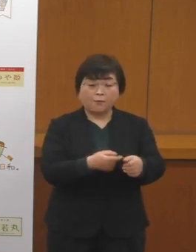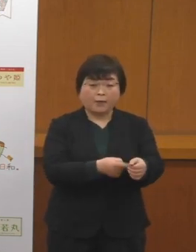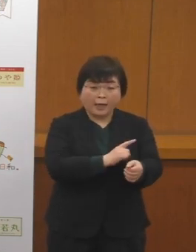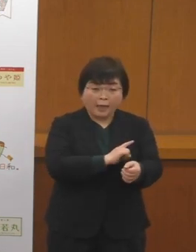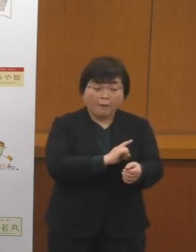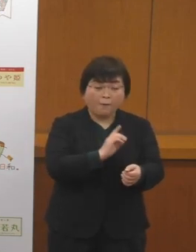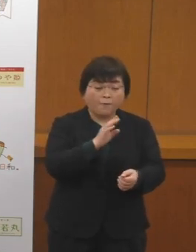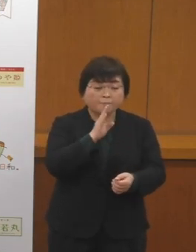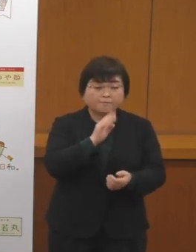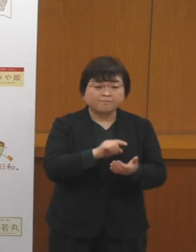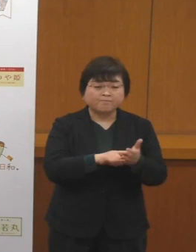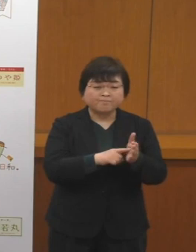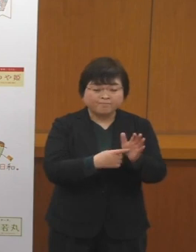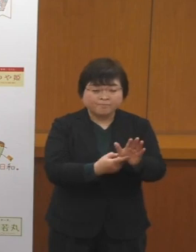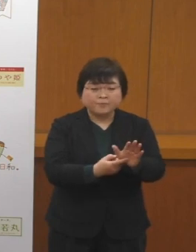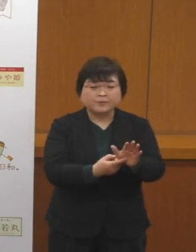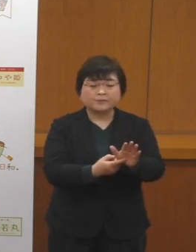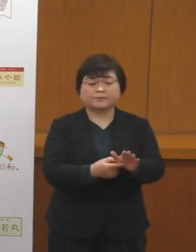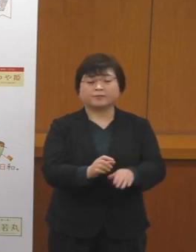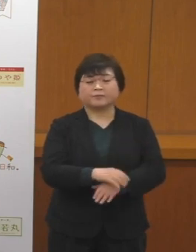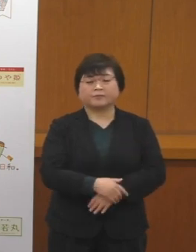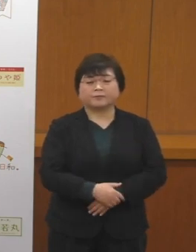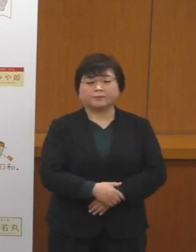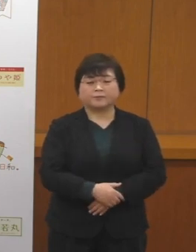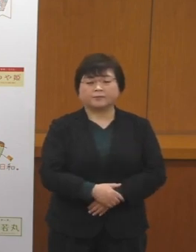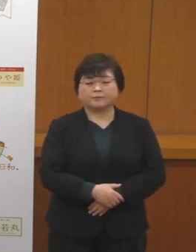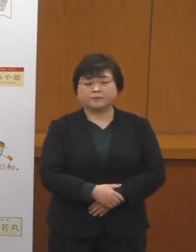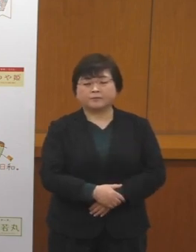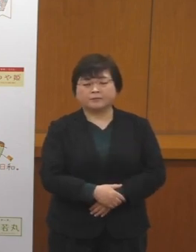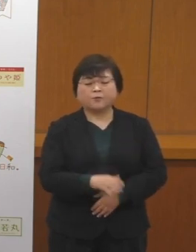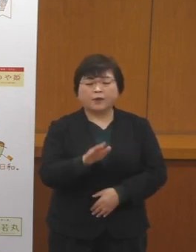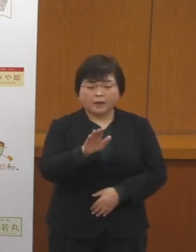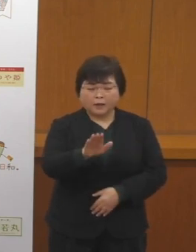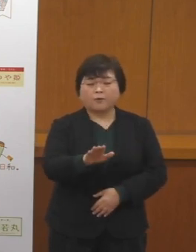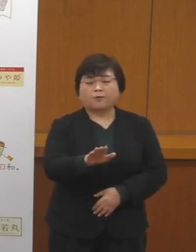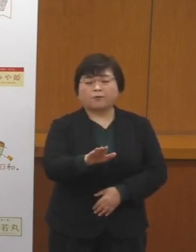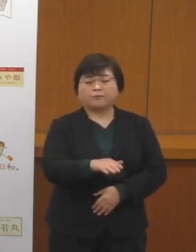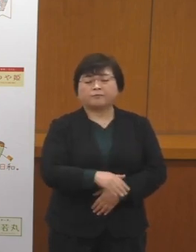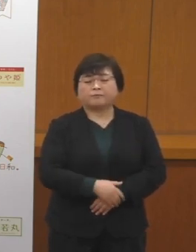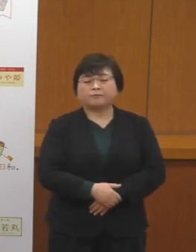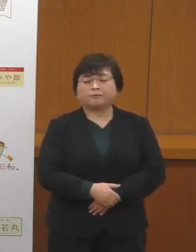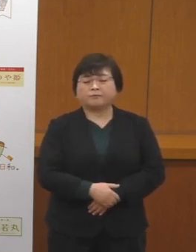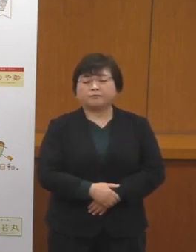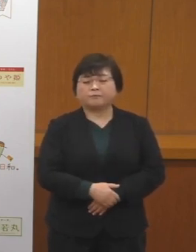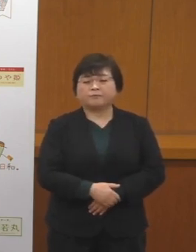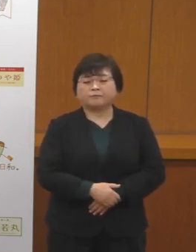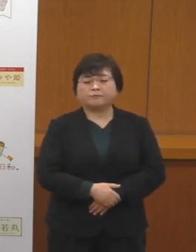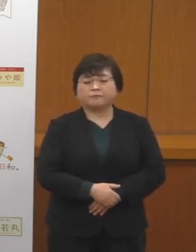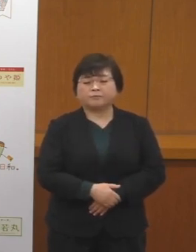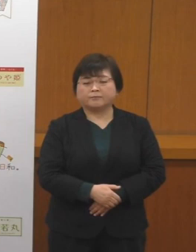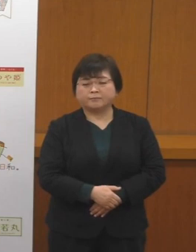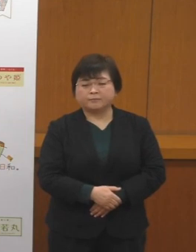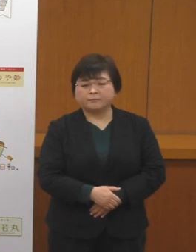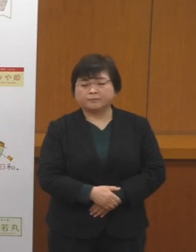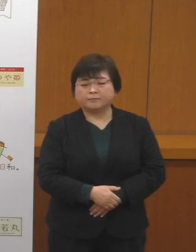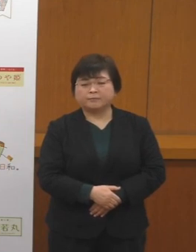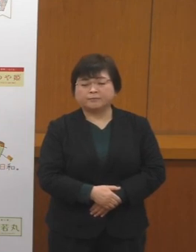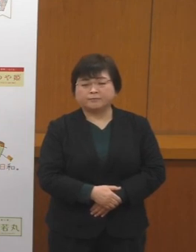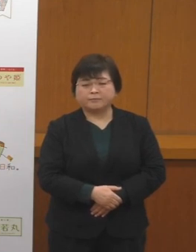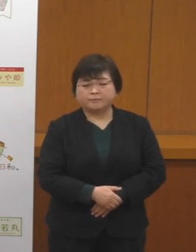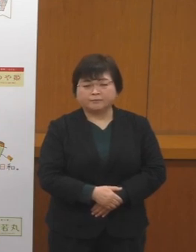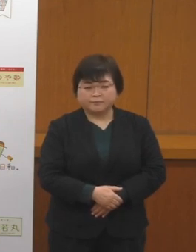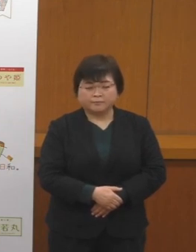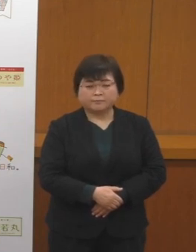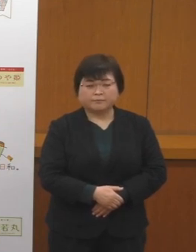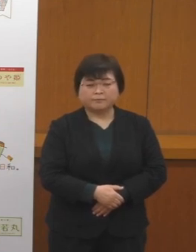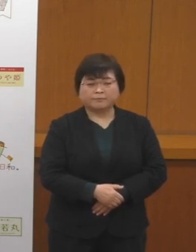権をしっかり行使するということがやっぱりこれからもですねしっかりそのような方向に